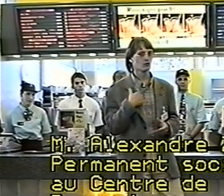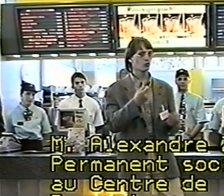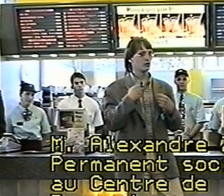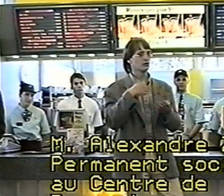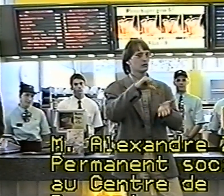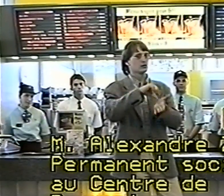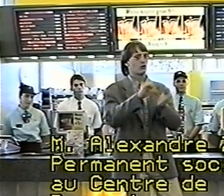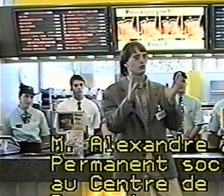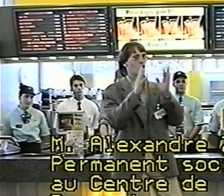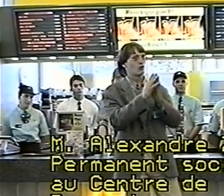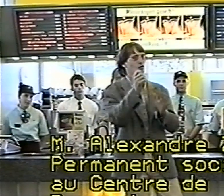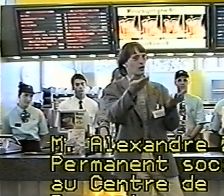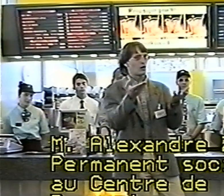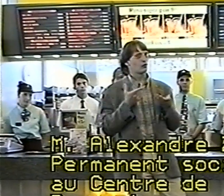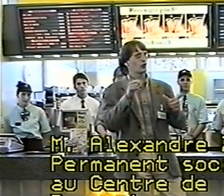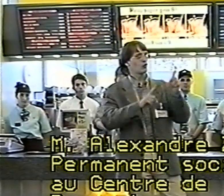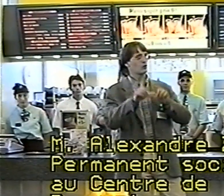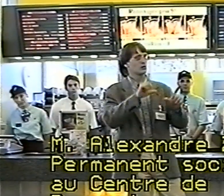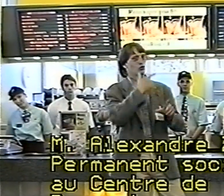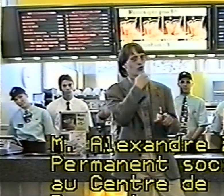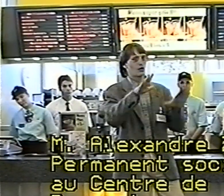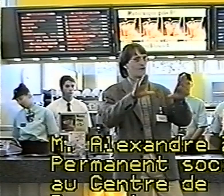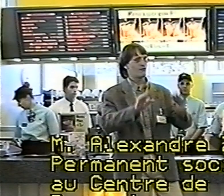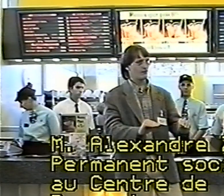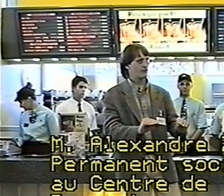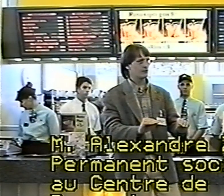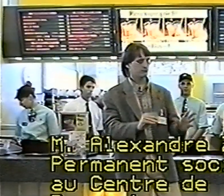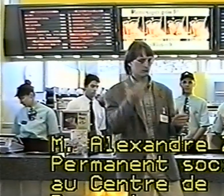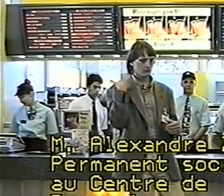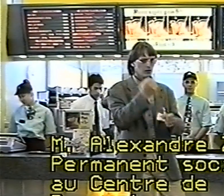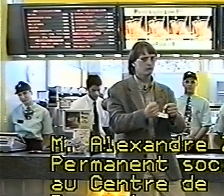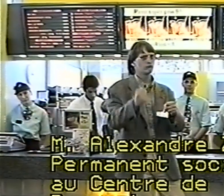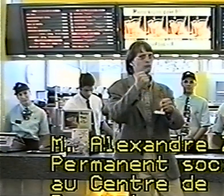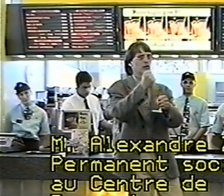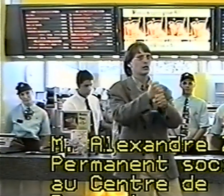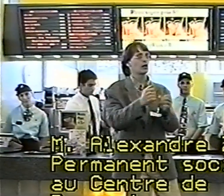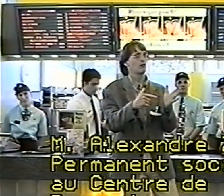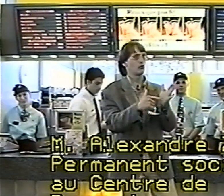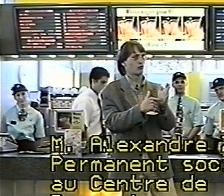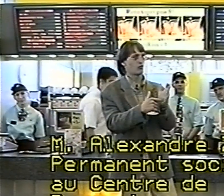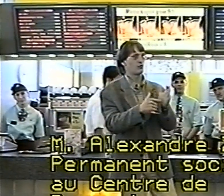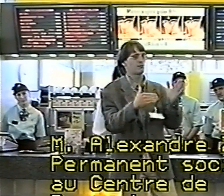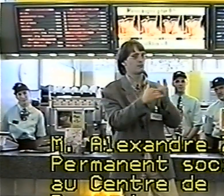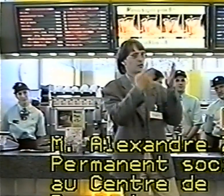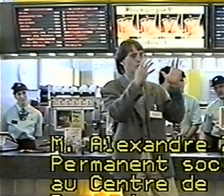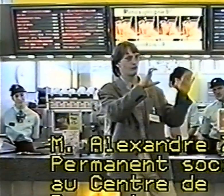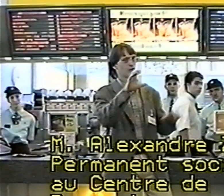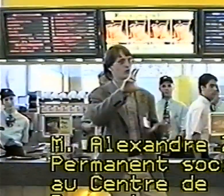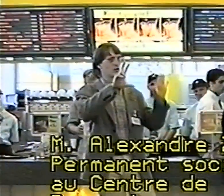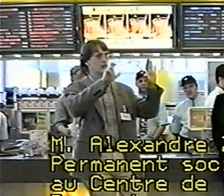De ce chèque de 5000 francs. Le centre d'accueil de rencontres de loisirs de Genève a été créé en